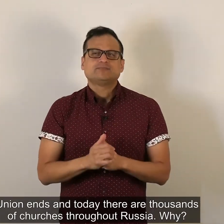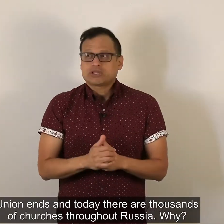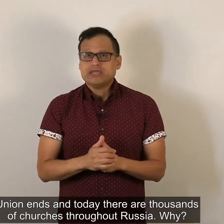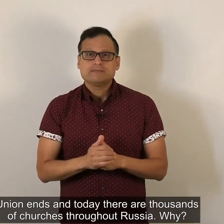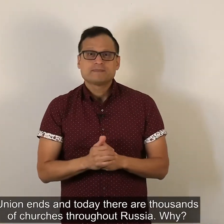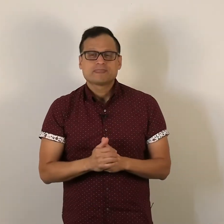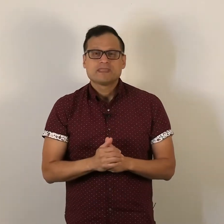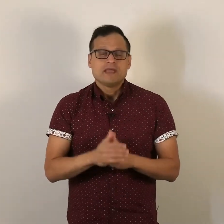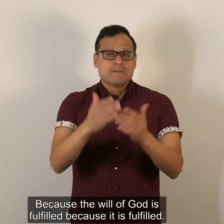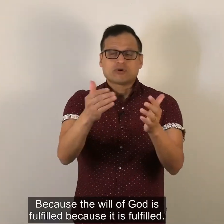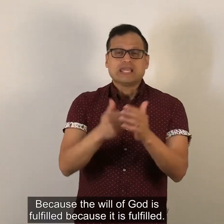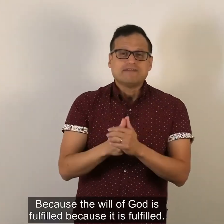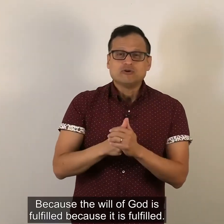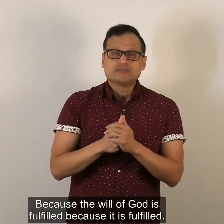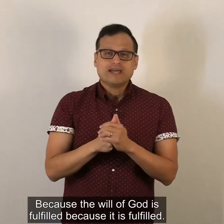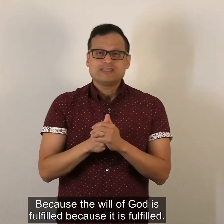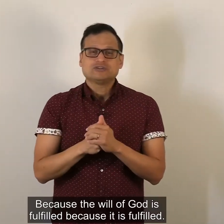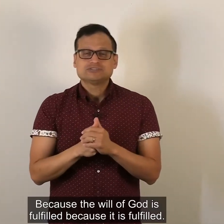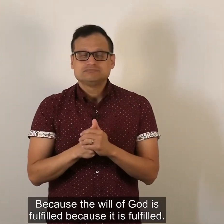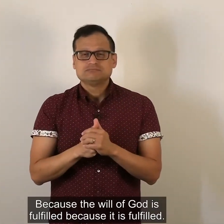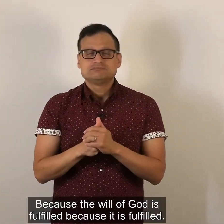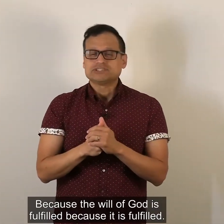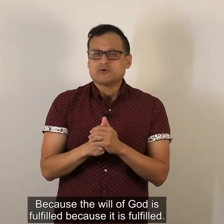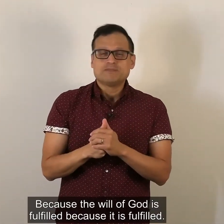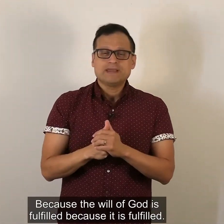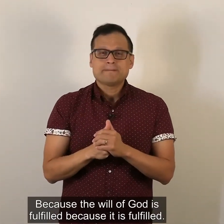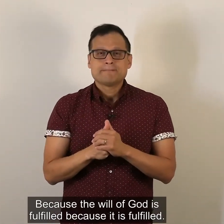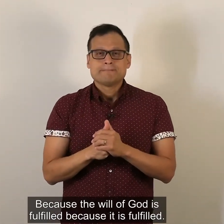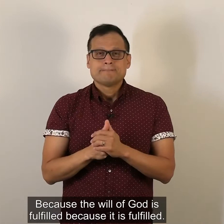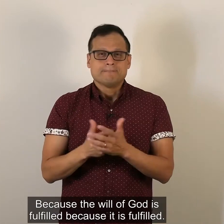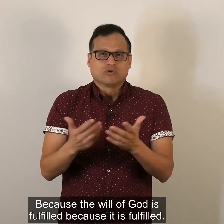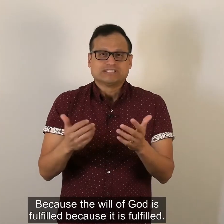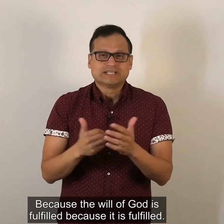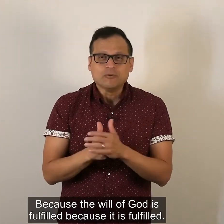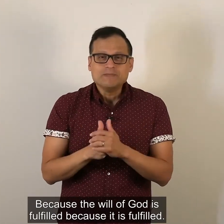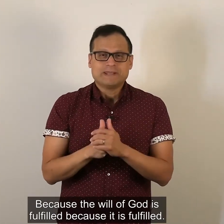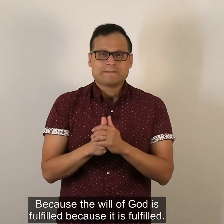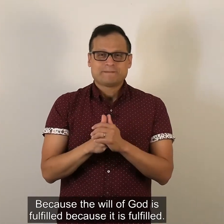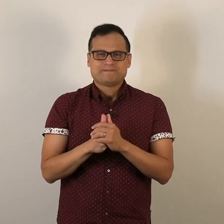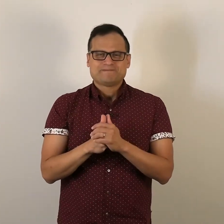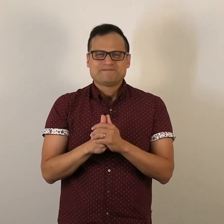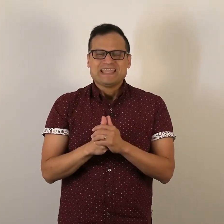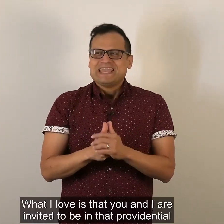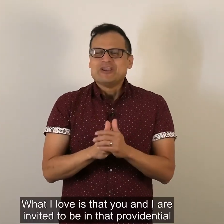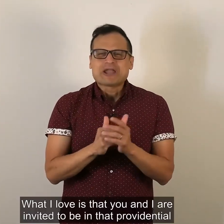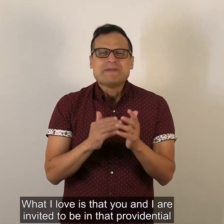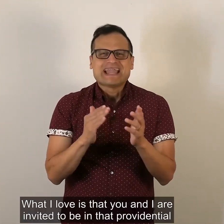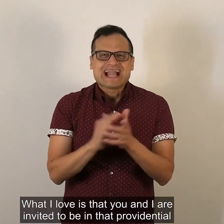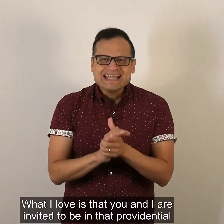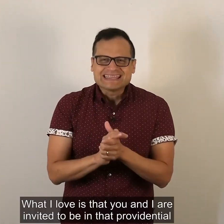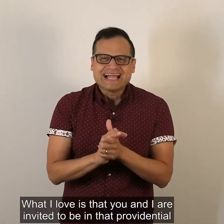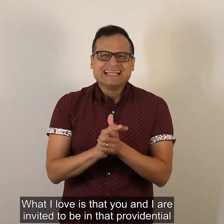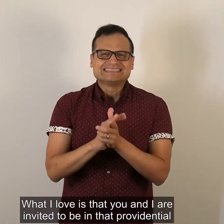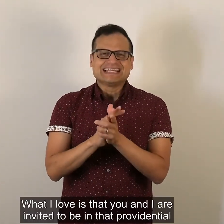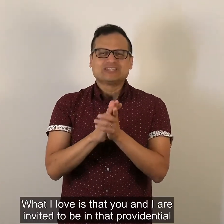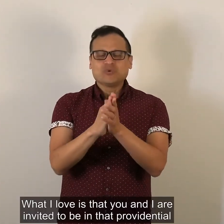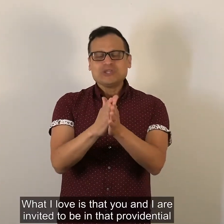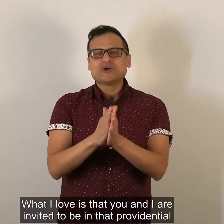qué? Porque la voluntad de Dios se cumple porque se cumple. Y lo que me encanta es que tú y yo